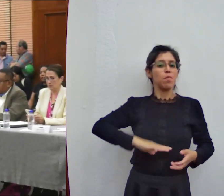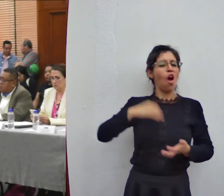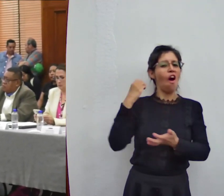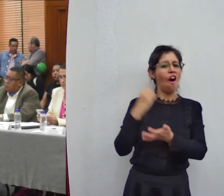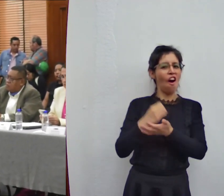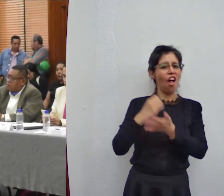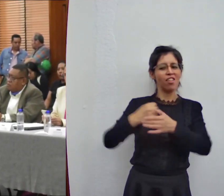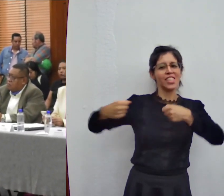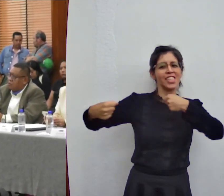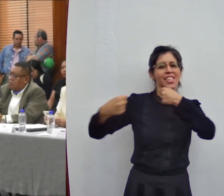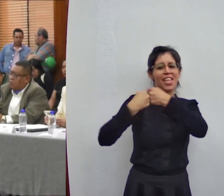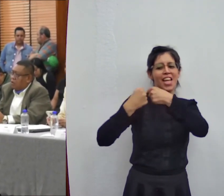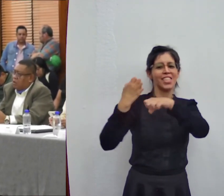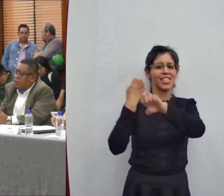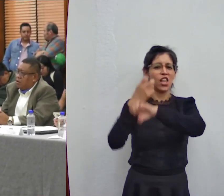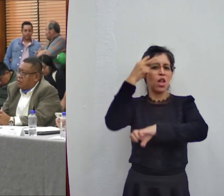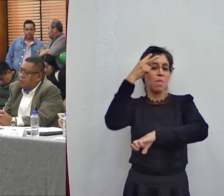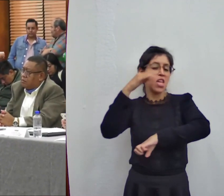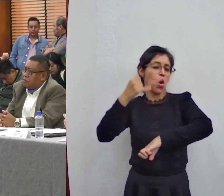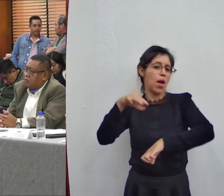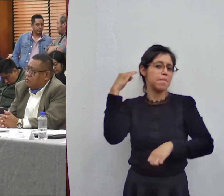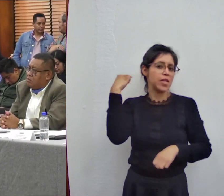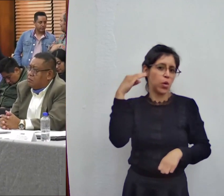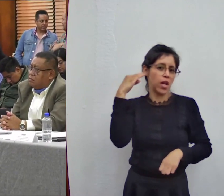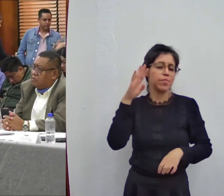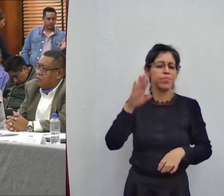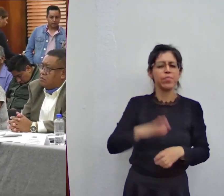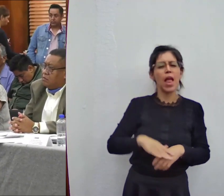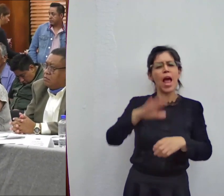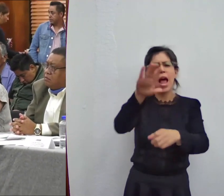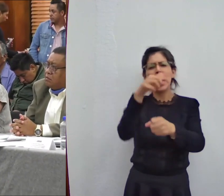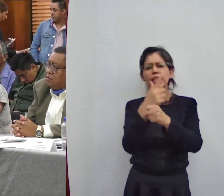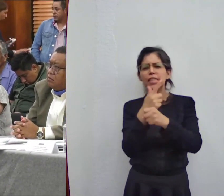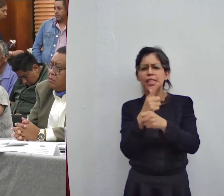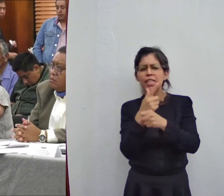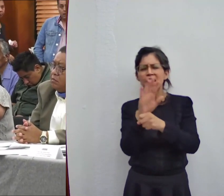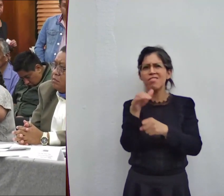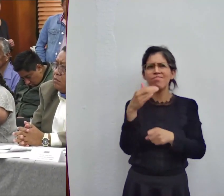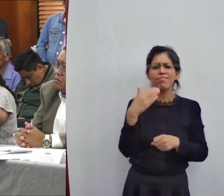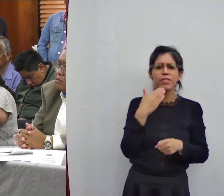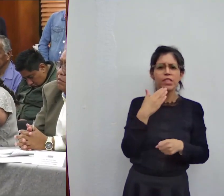del Estado de México y Michoacán. Licenciada